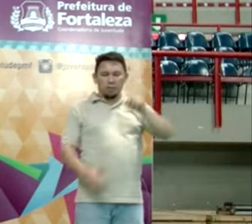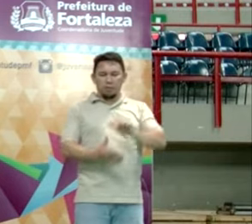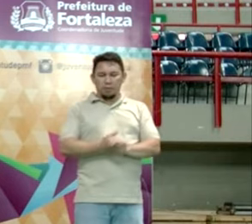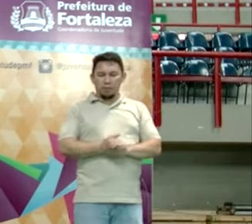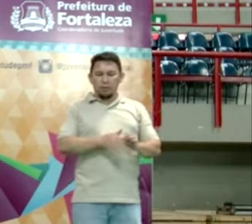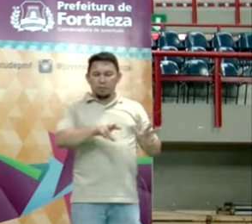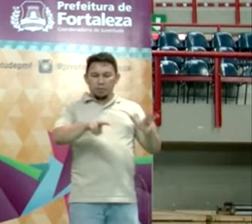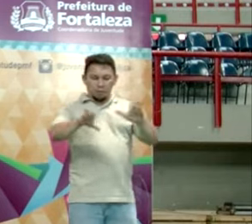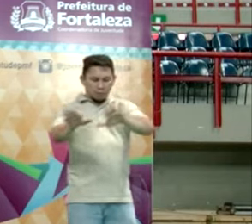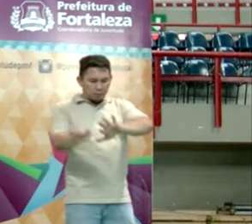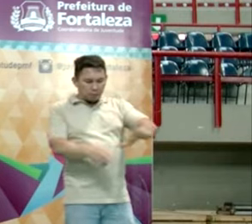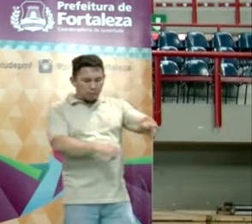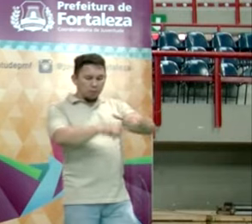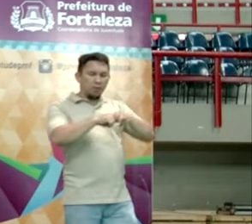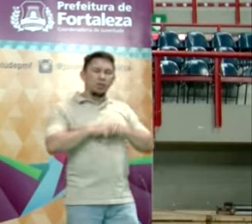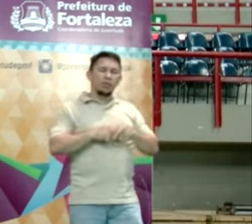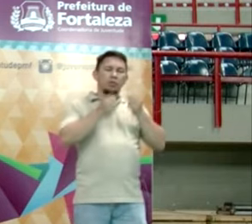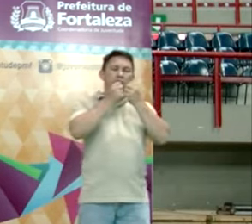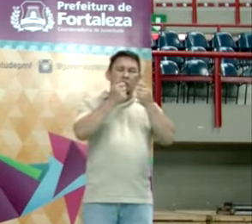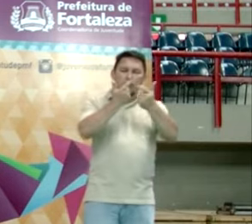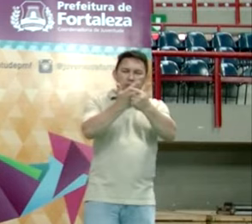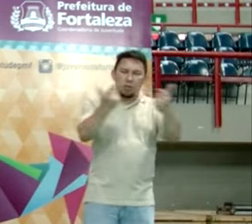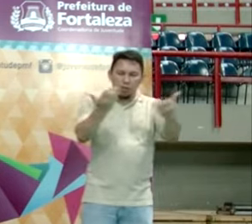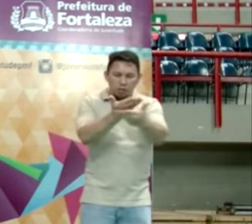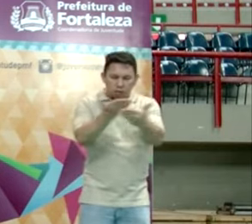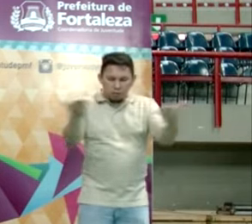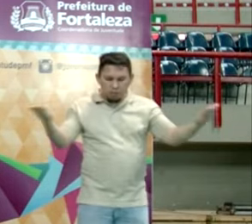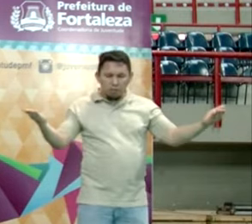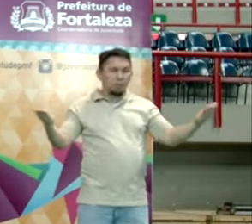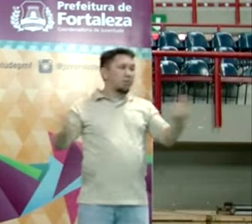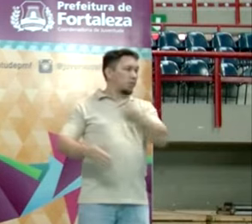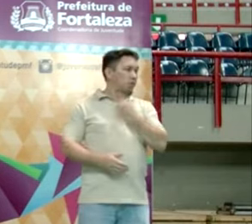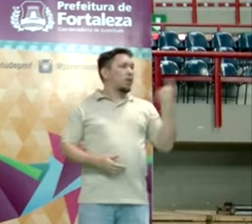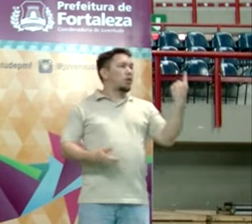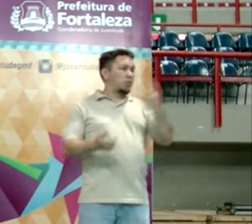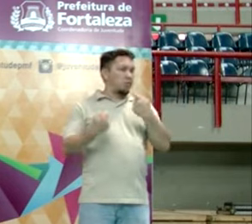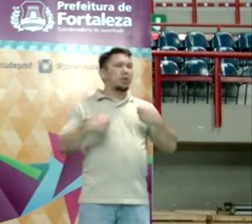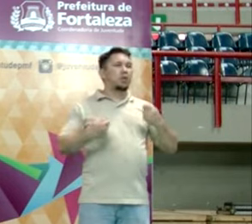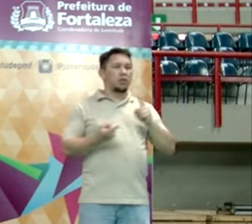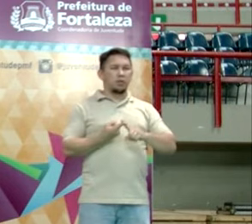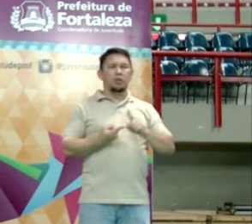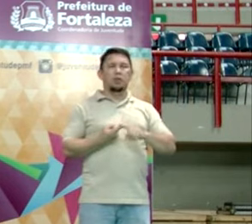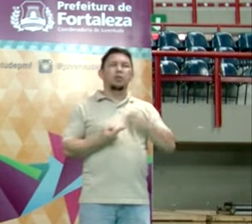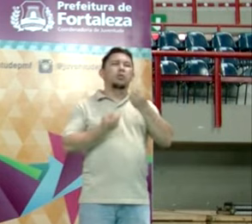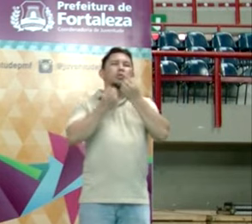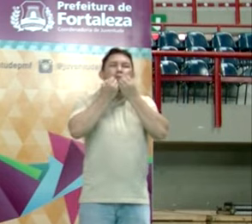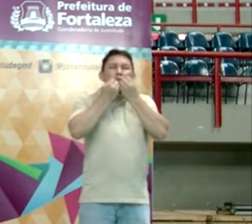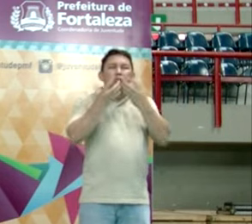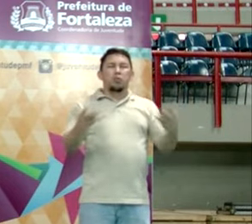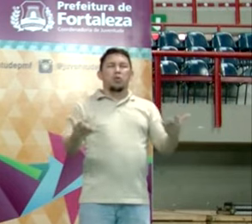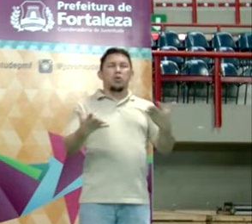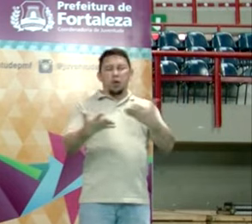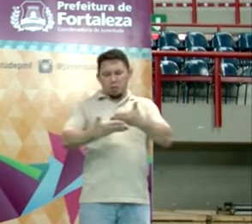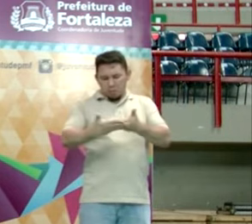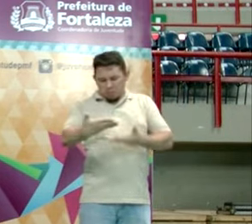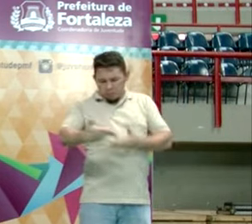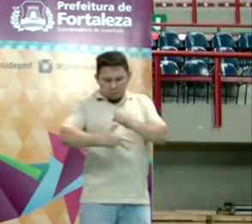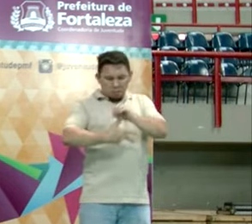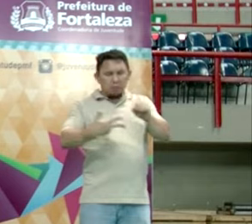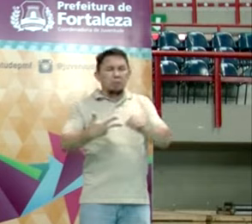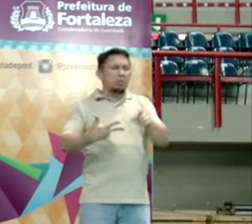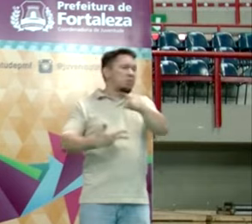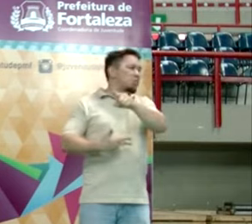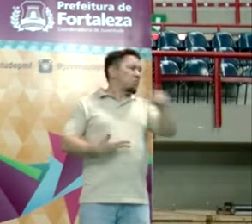Por isso, gente, boa sorte, porque nós precisamos disso também. Boa prova, e vocês